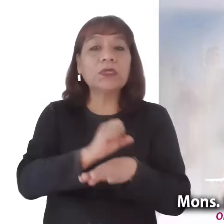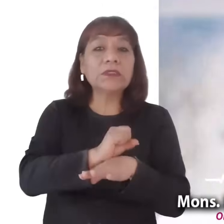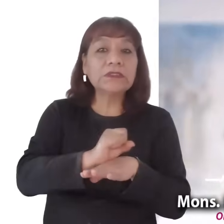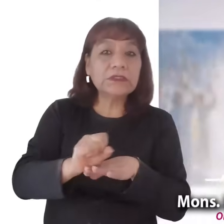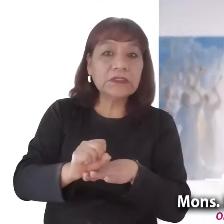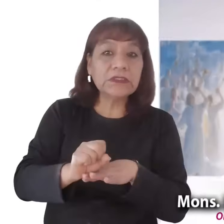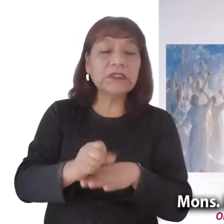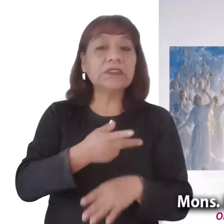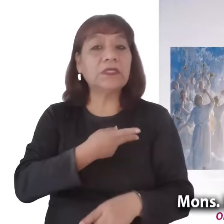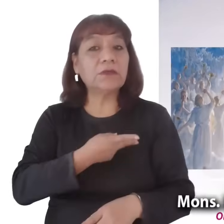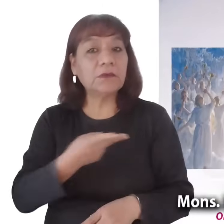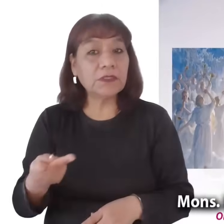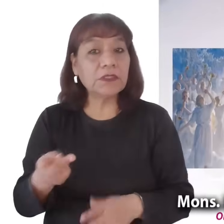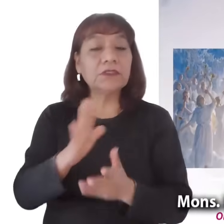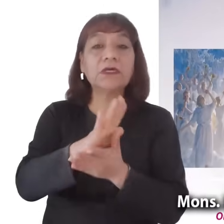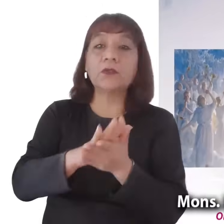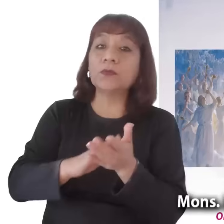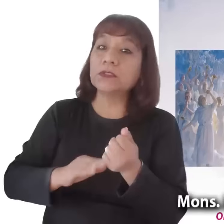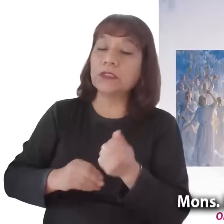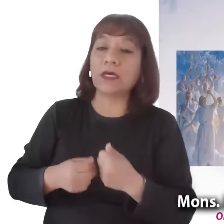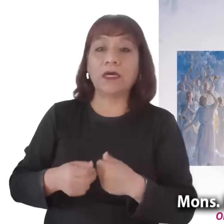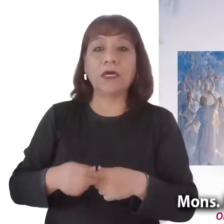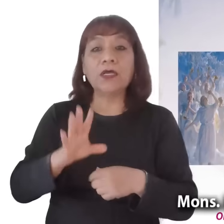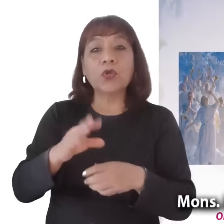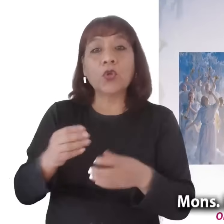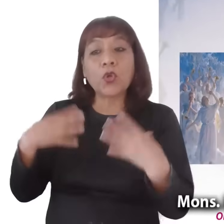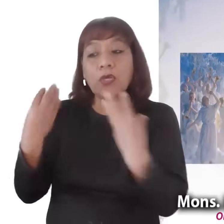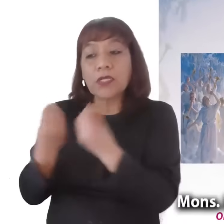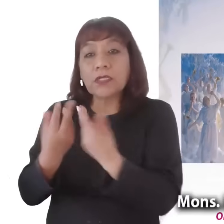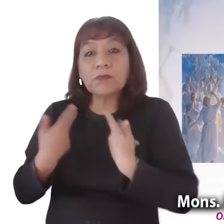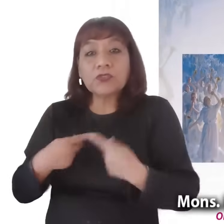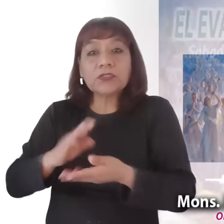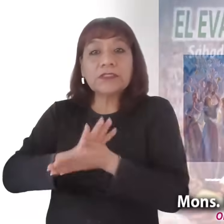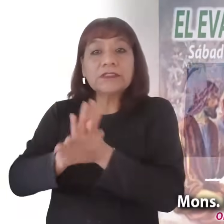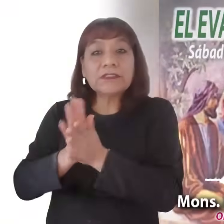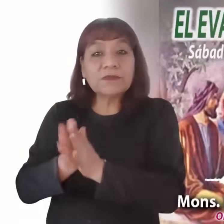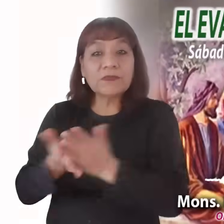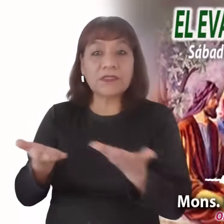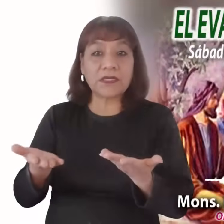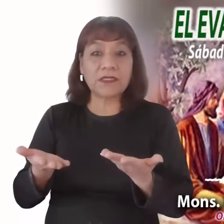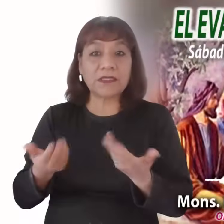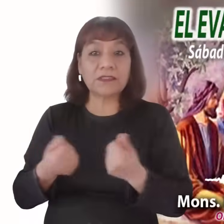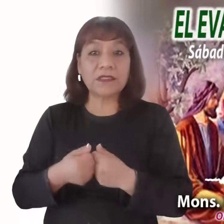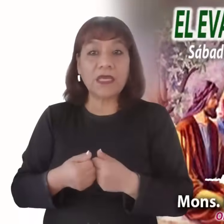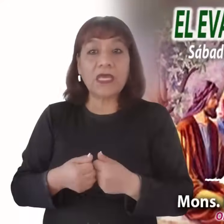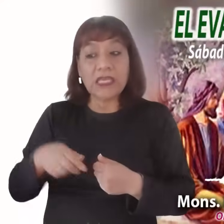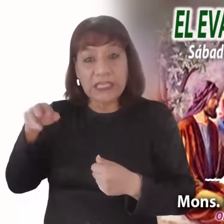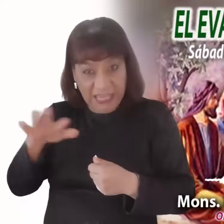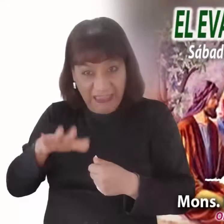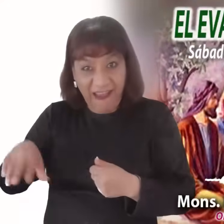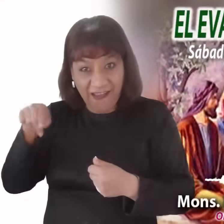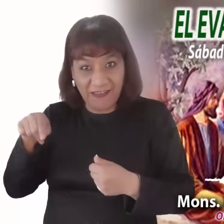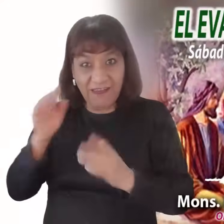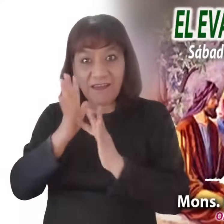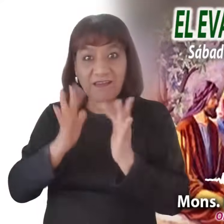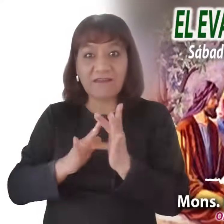la pobreza, de los despreciados, de los de la periferia, y desde ahí proclamó su